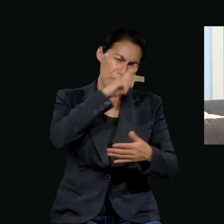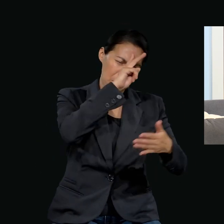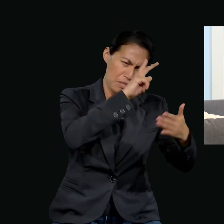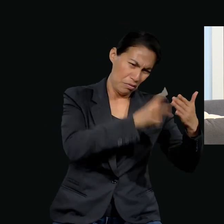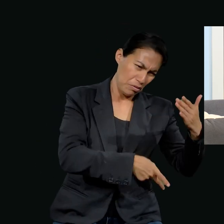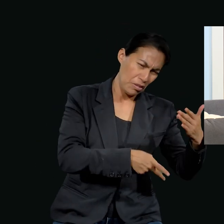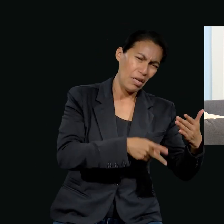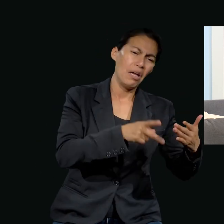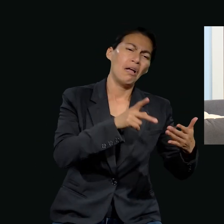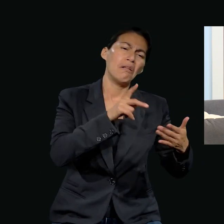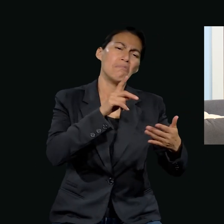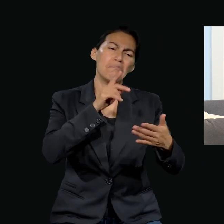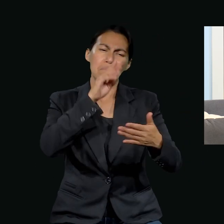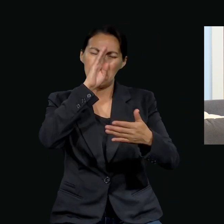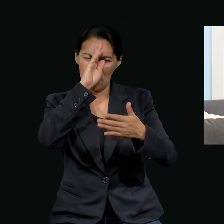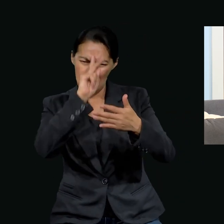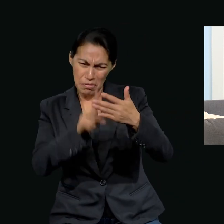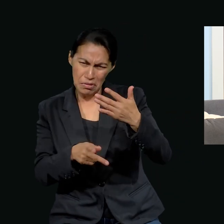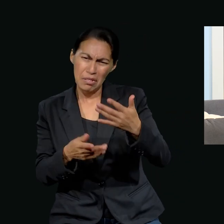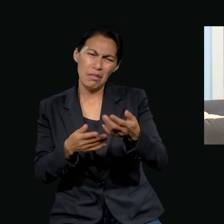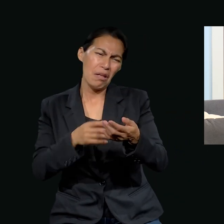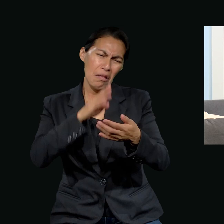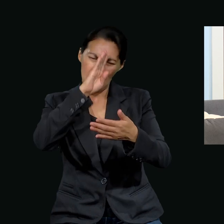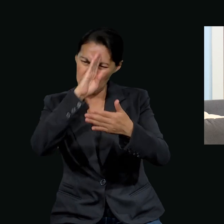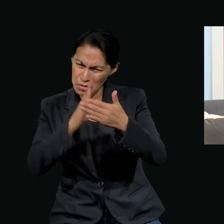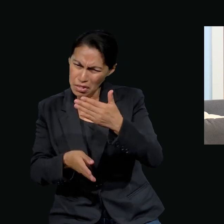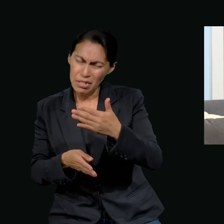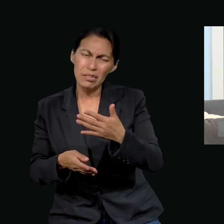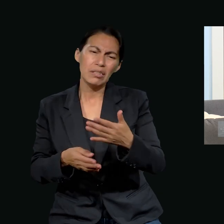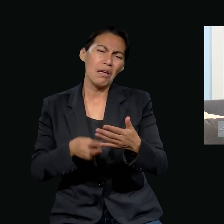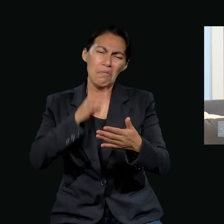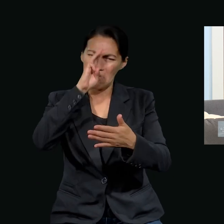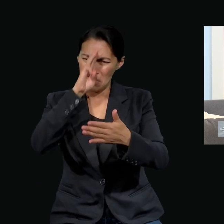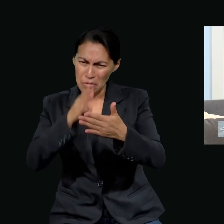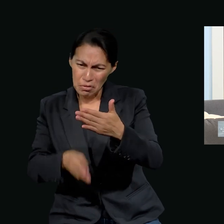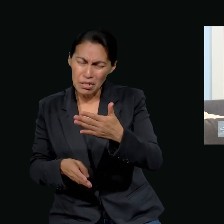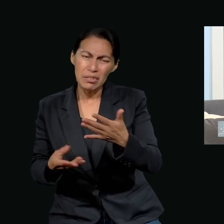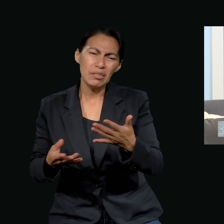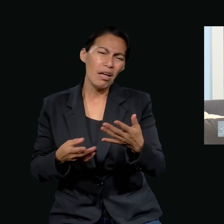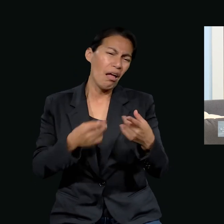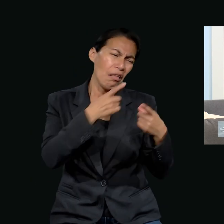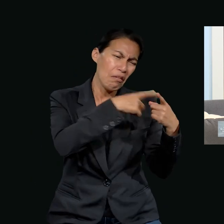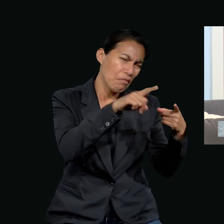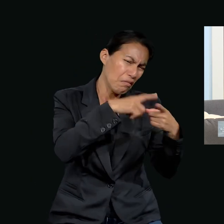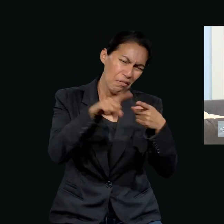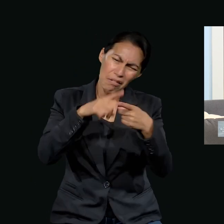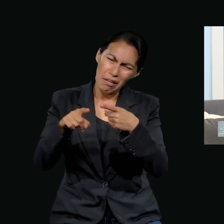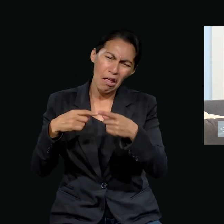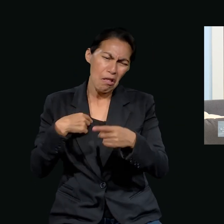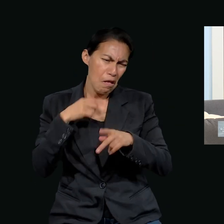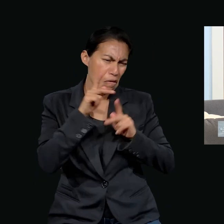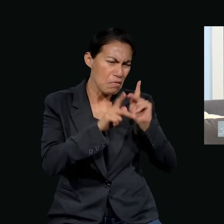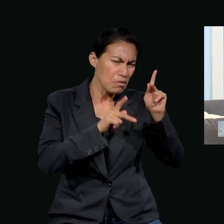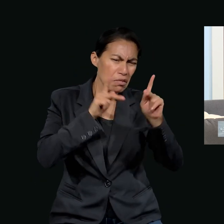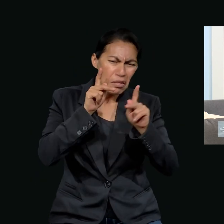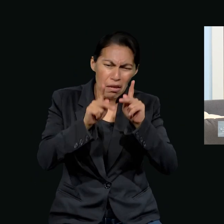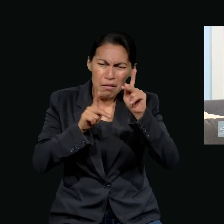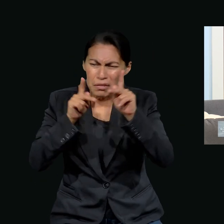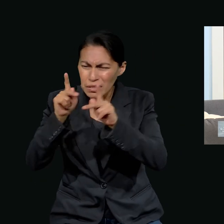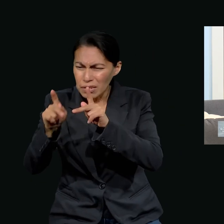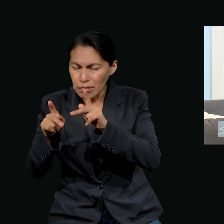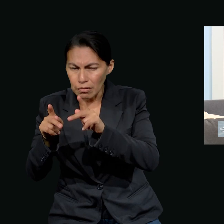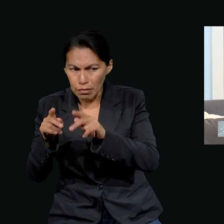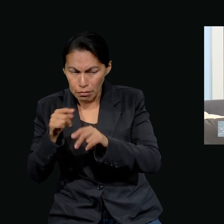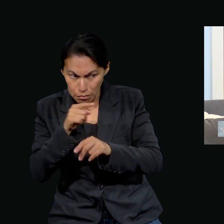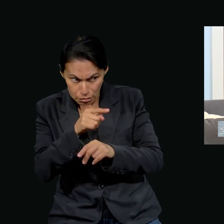la pentecostal, visitaba a la presbiteriana, visitaba a la bautista, visitaba a la metodista. Yo visitaba a todo el mundo. Y a todo